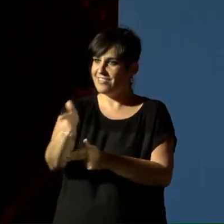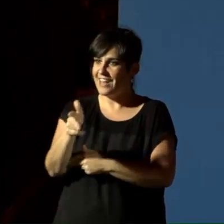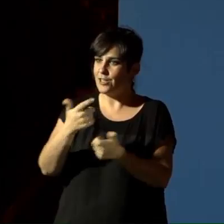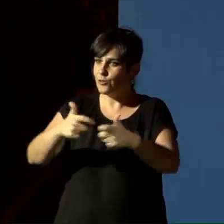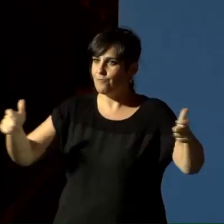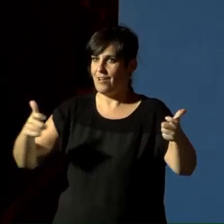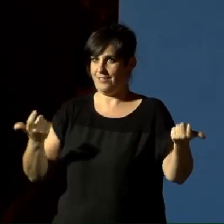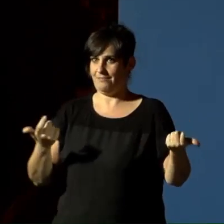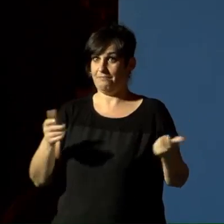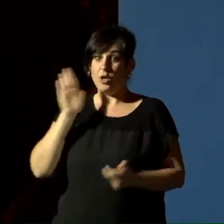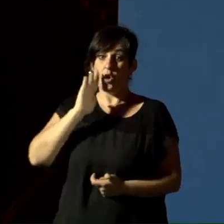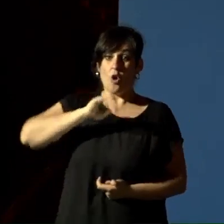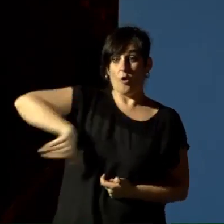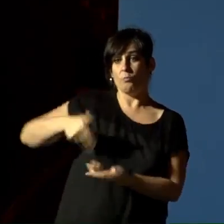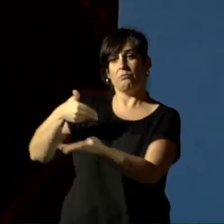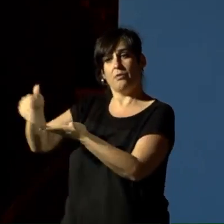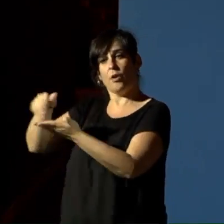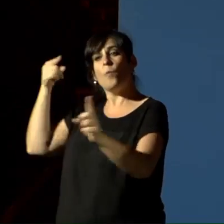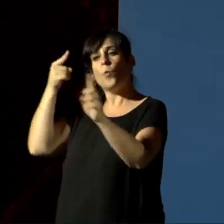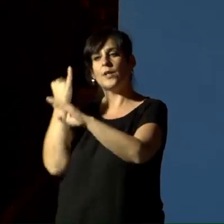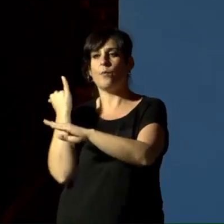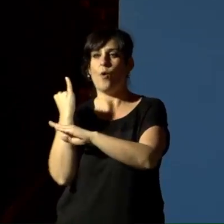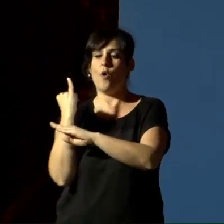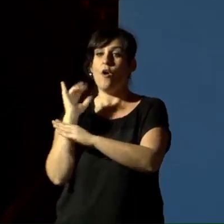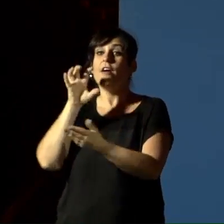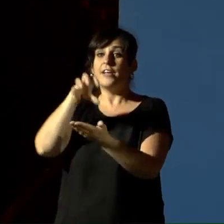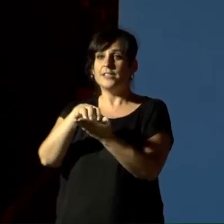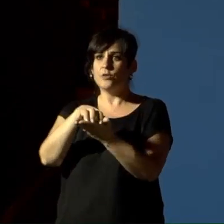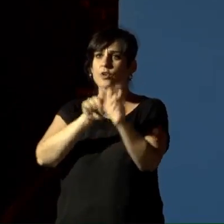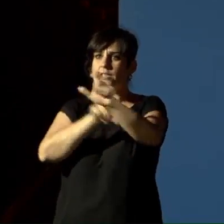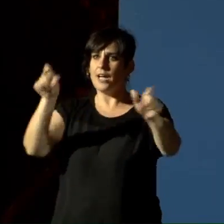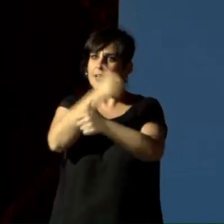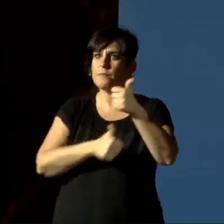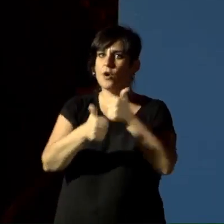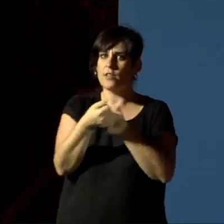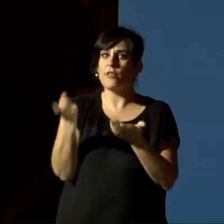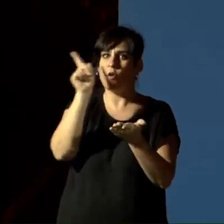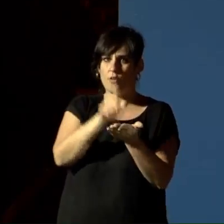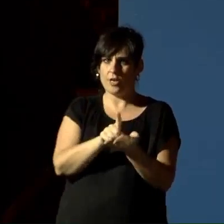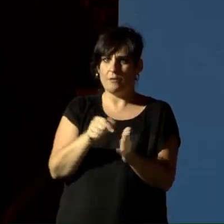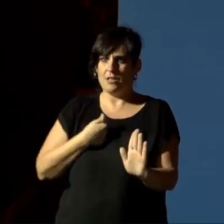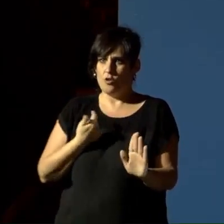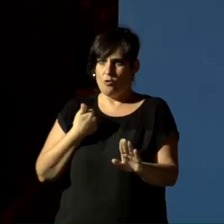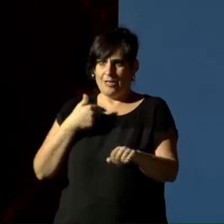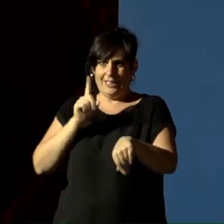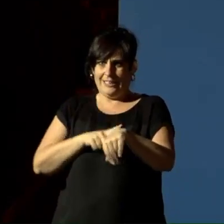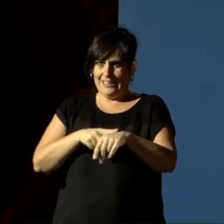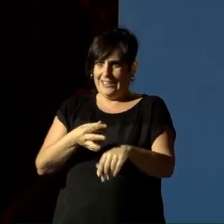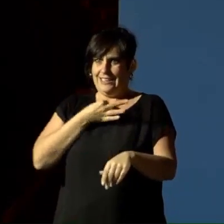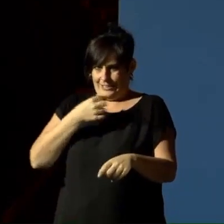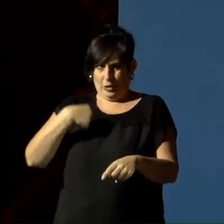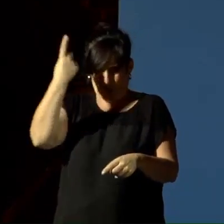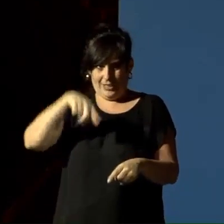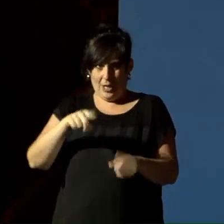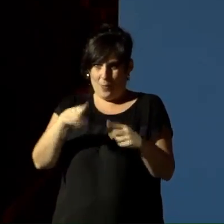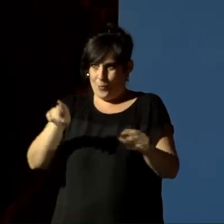a corrupción, para recuperar as institucións para a xente. E xa vou rematando, e xa vexo aquí o fin do tempo e todo, xa vai a